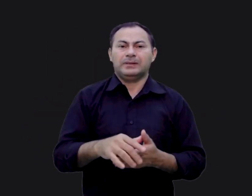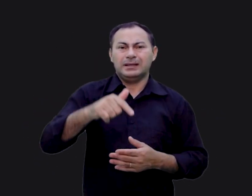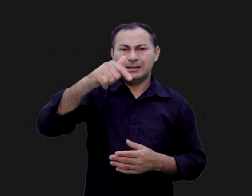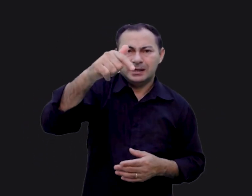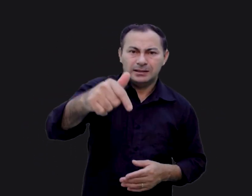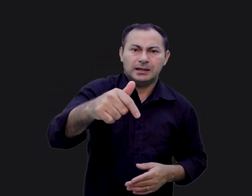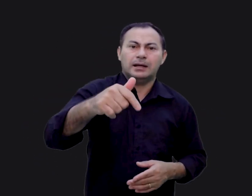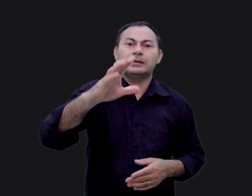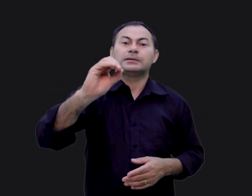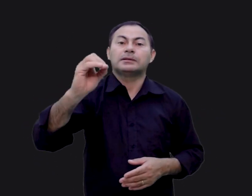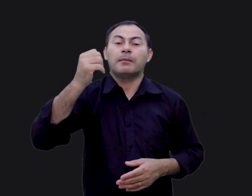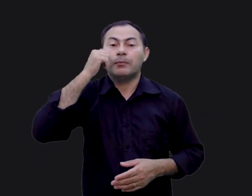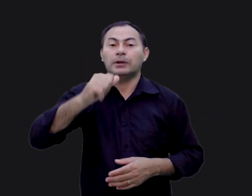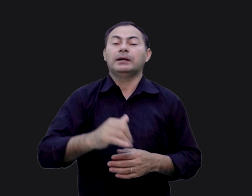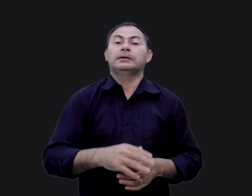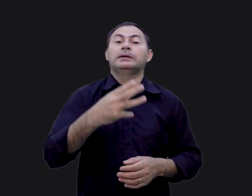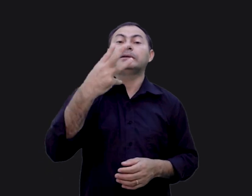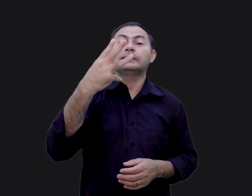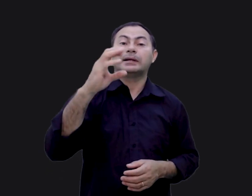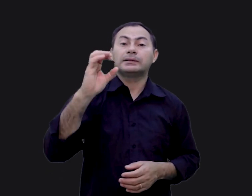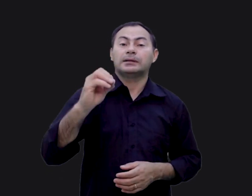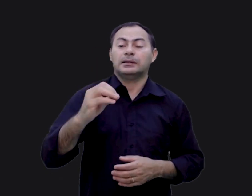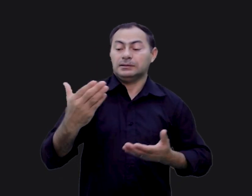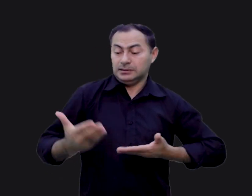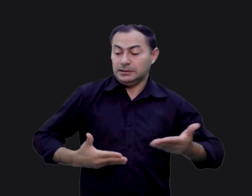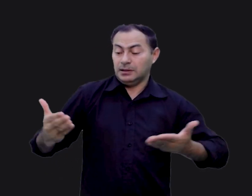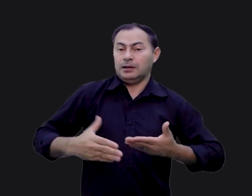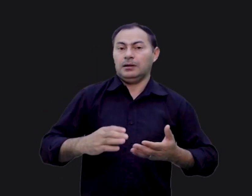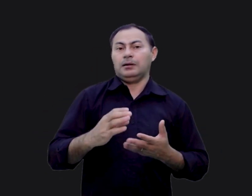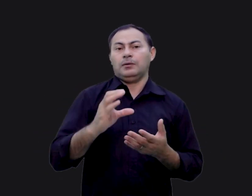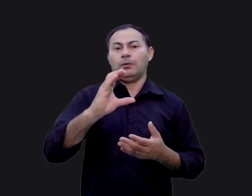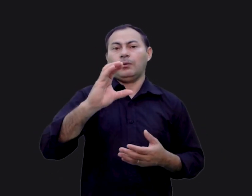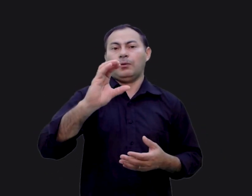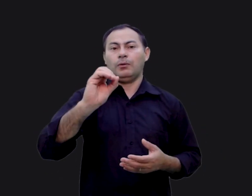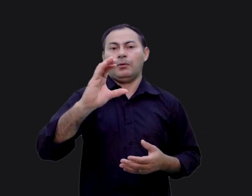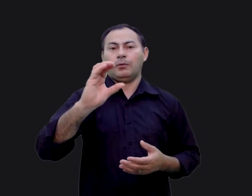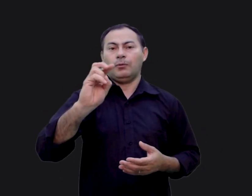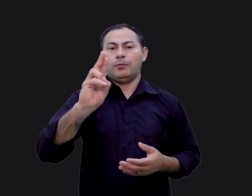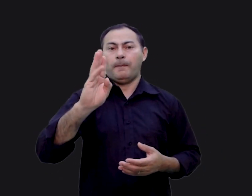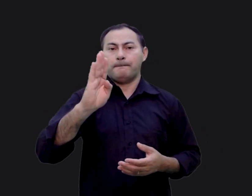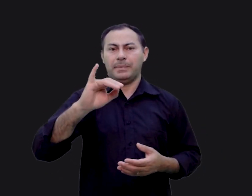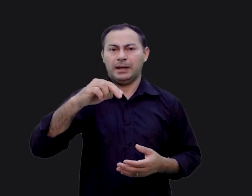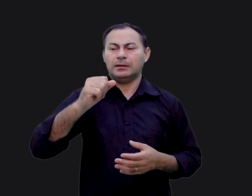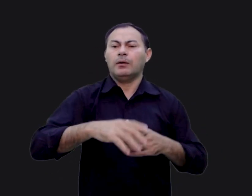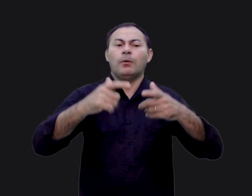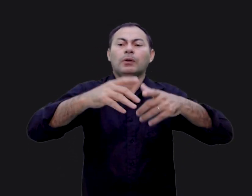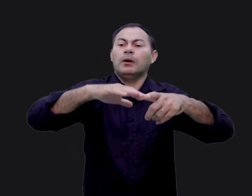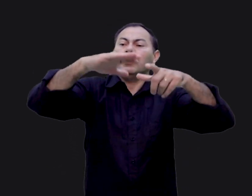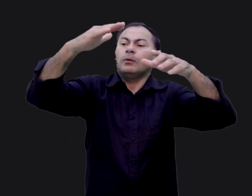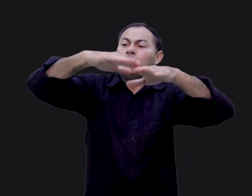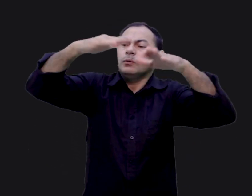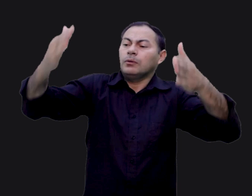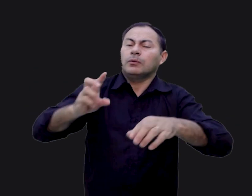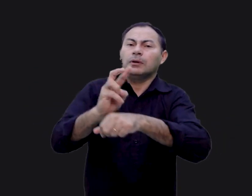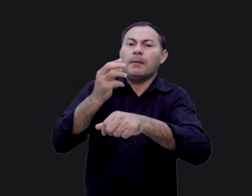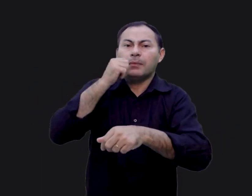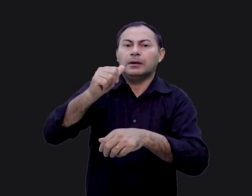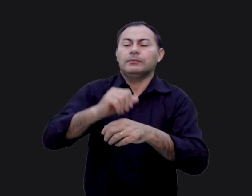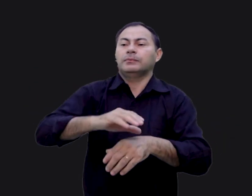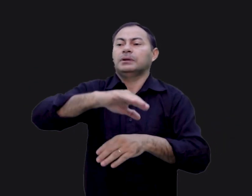Deus. 700 mulheres e 300 concubinas. O monte onde Salomão mantinha suas mulheres era chamado de o Monte